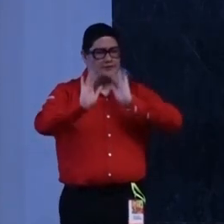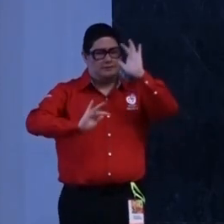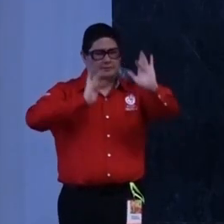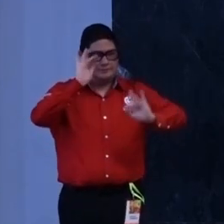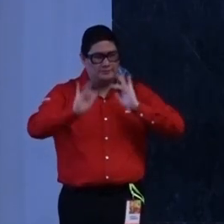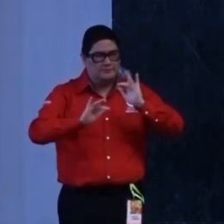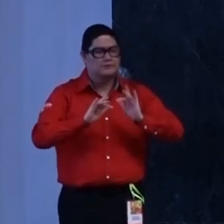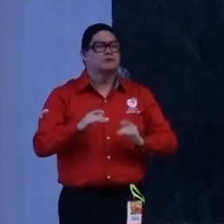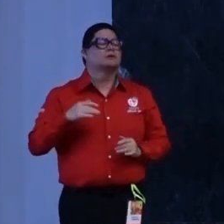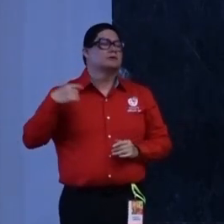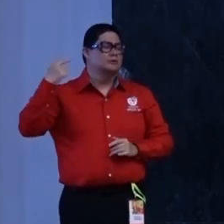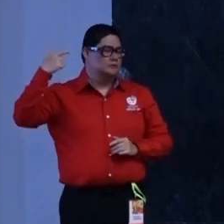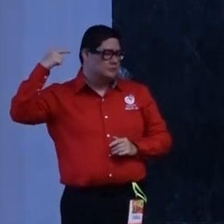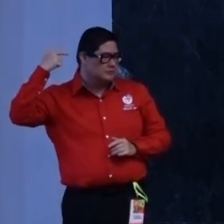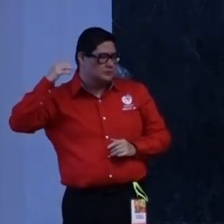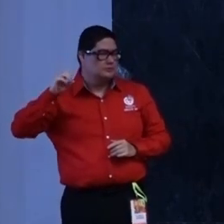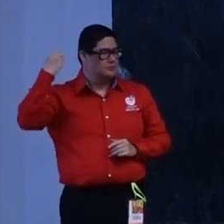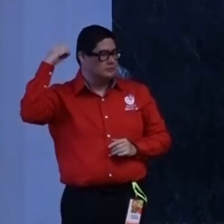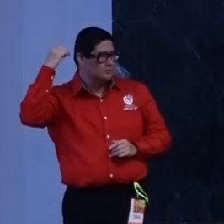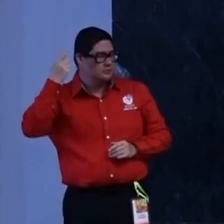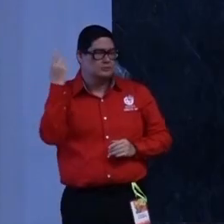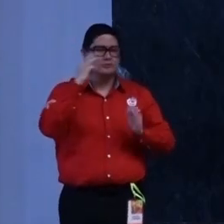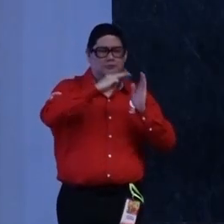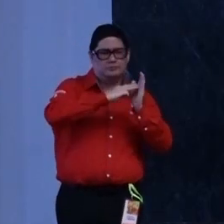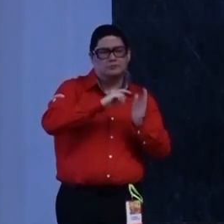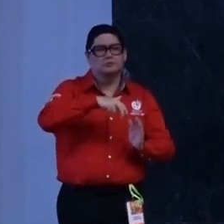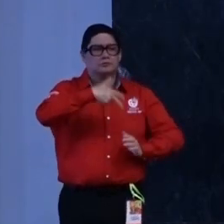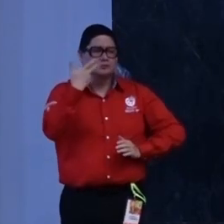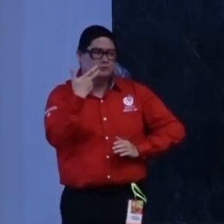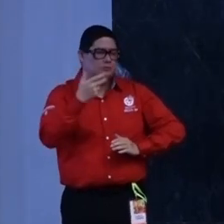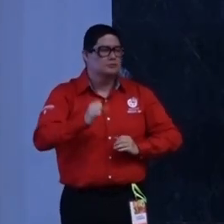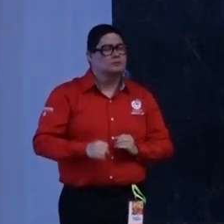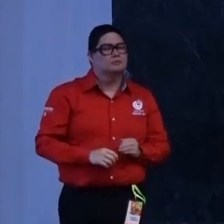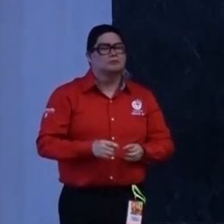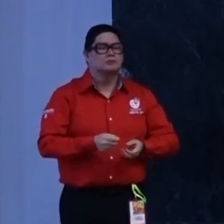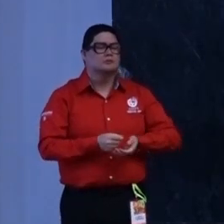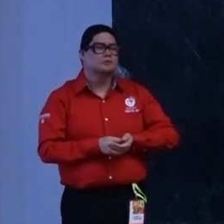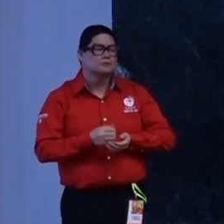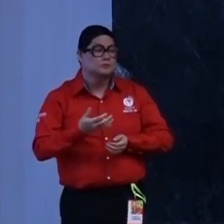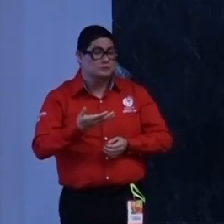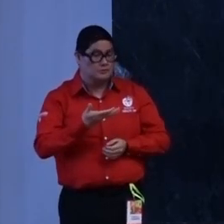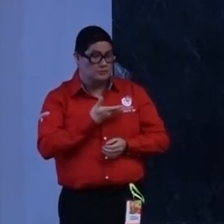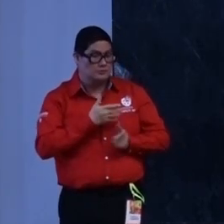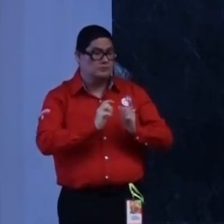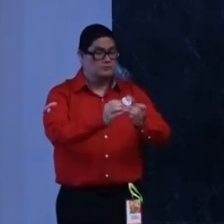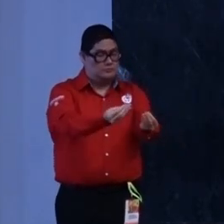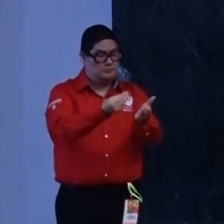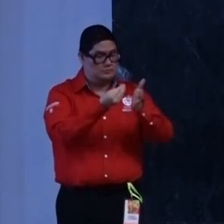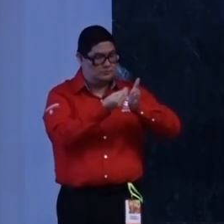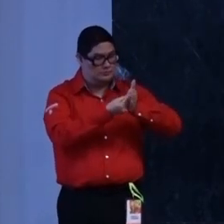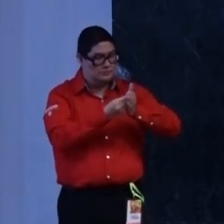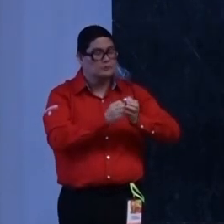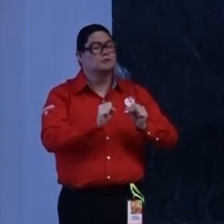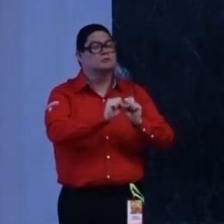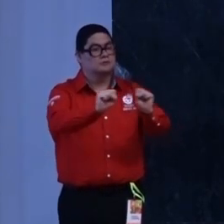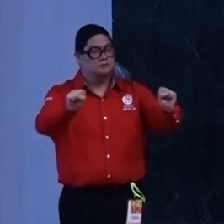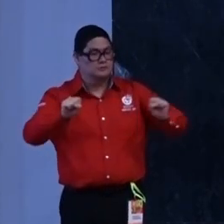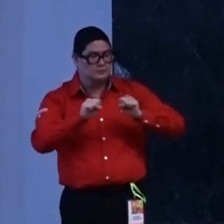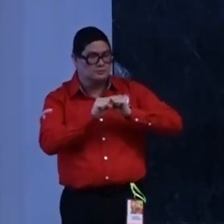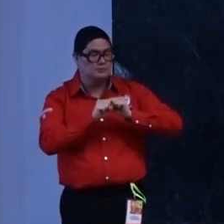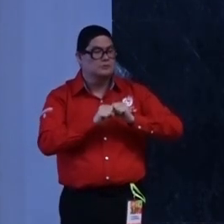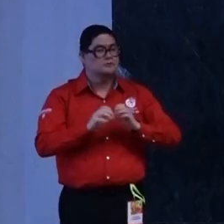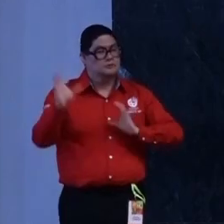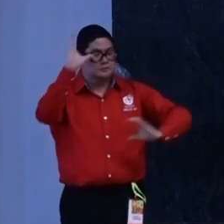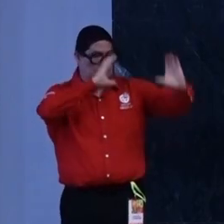la de Oaxaca. Y en 2018 asumió la coordinación de Ciencias Sociales y Humanidades. Uno de los más grandes desafíos